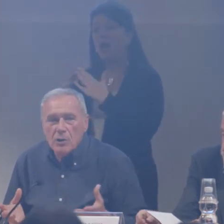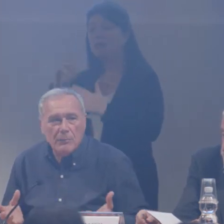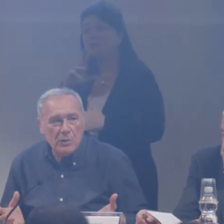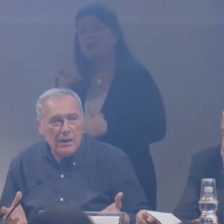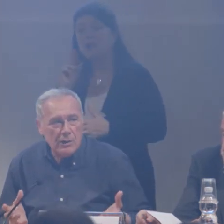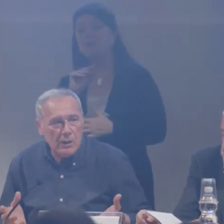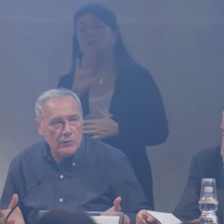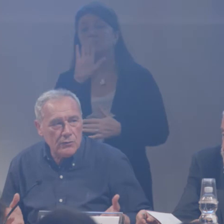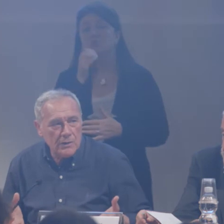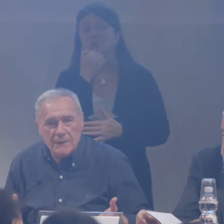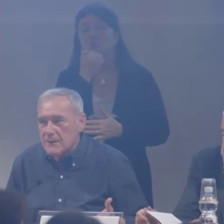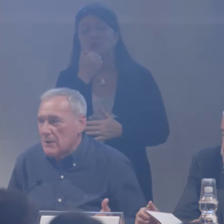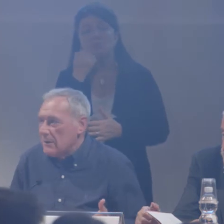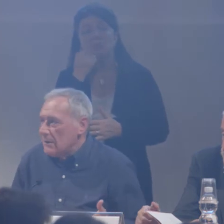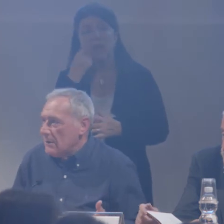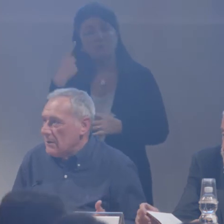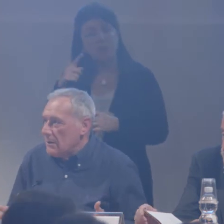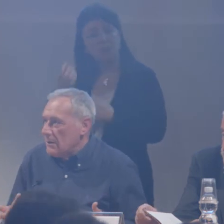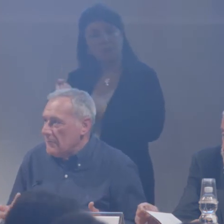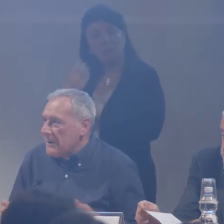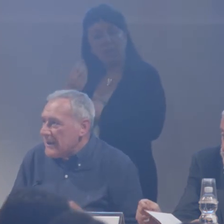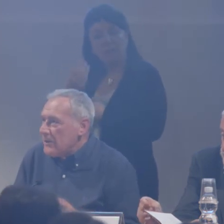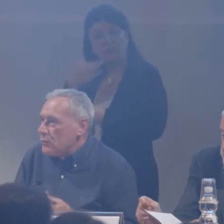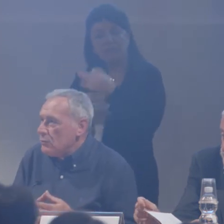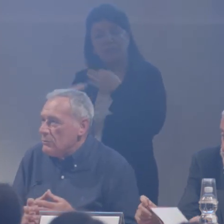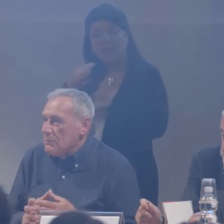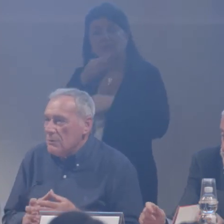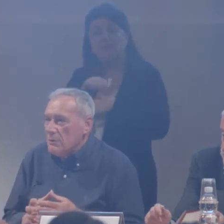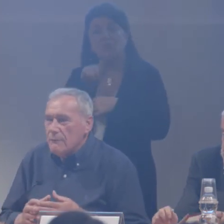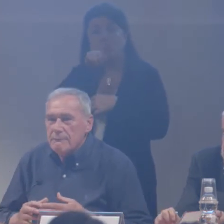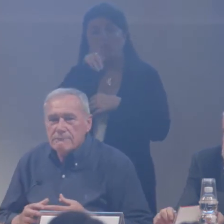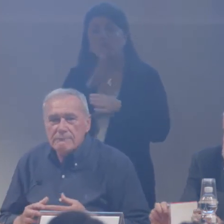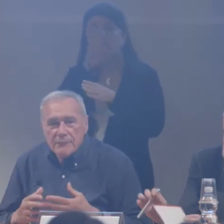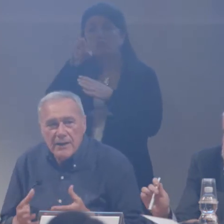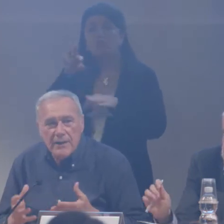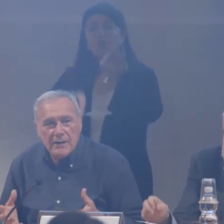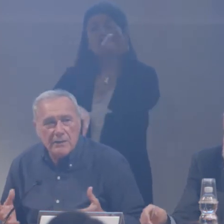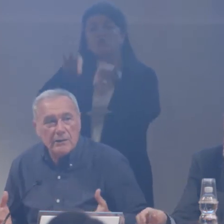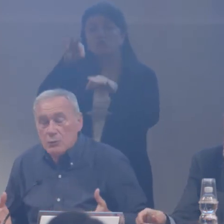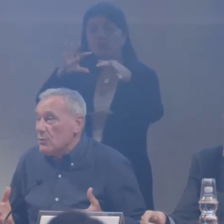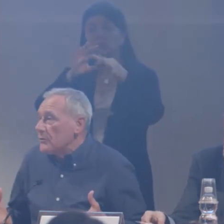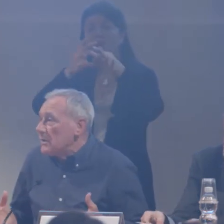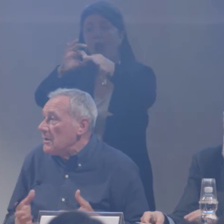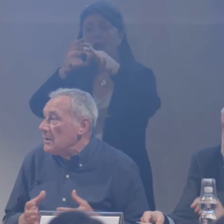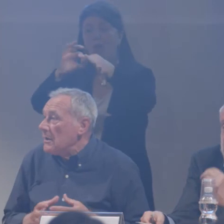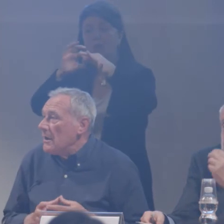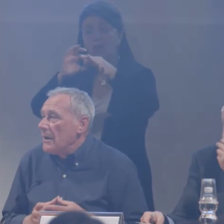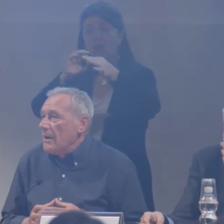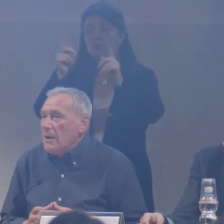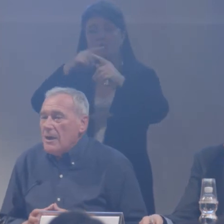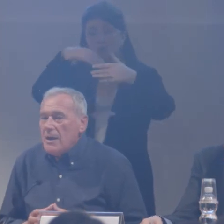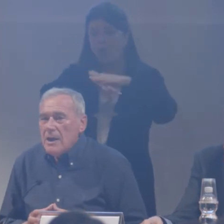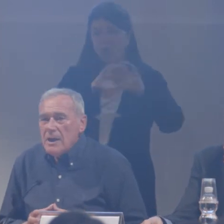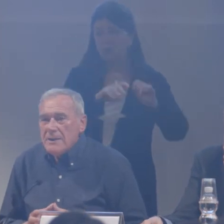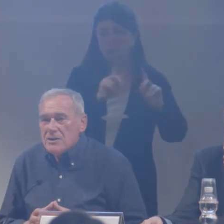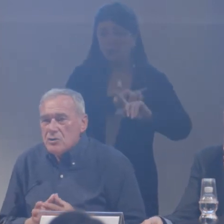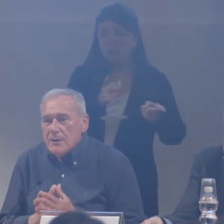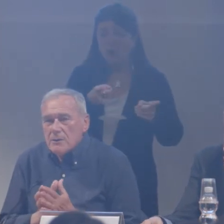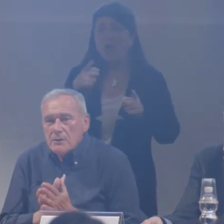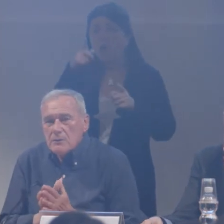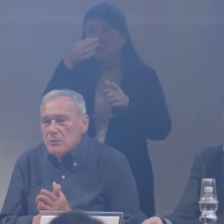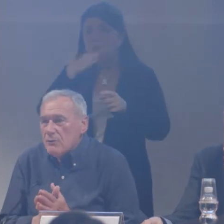può collaborare con la giustizia, perché tu non fai anche tu così? E la